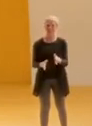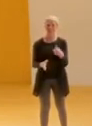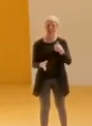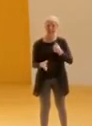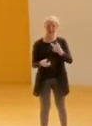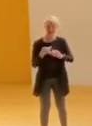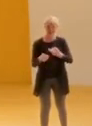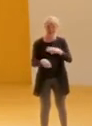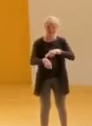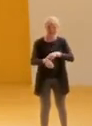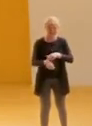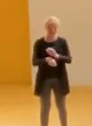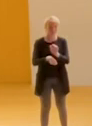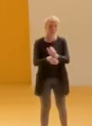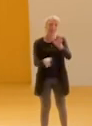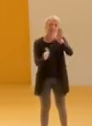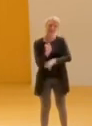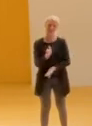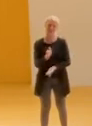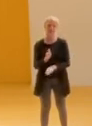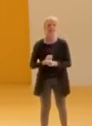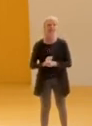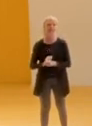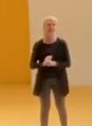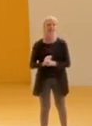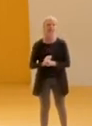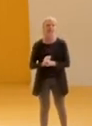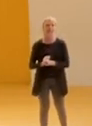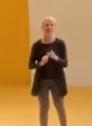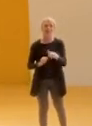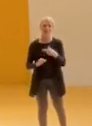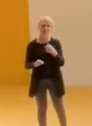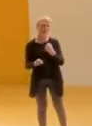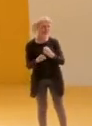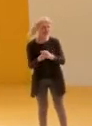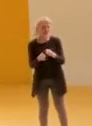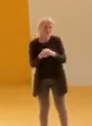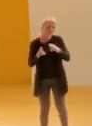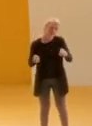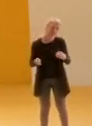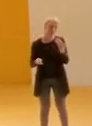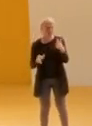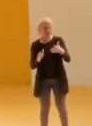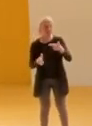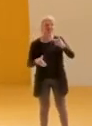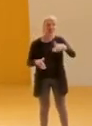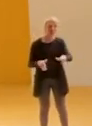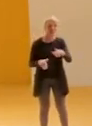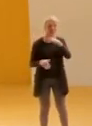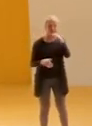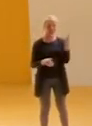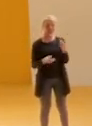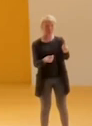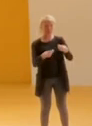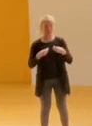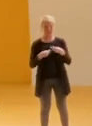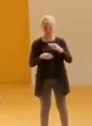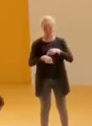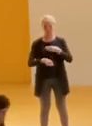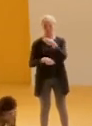tańsze i wytworzył zegarki które na które trzeba było pracować jakieś dwa tygodnie więc tak naprawdę każdy